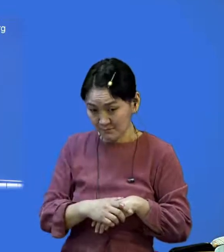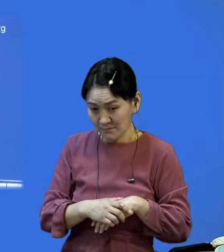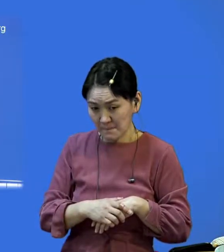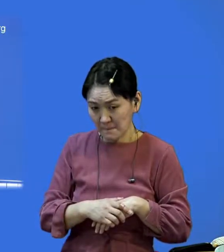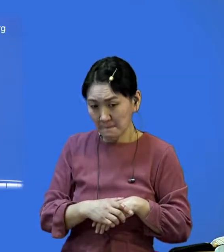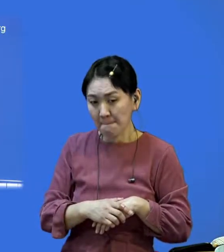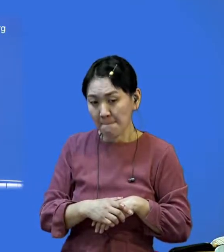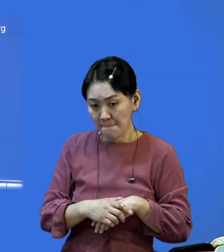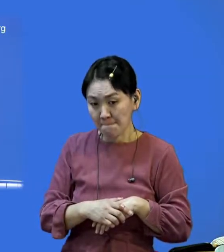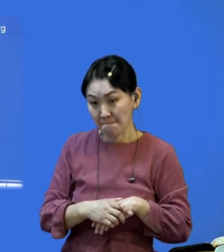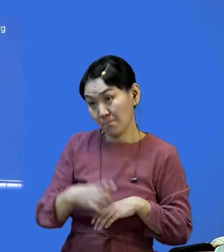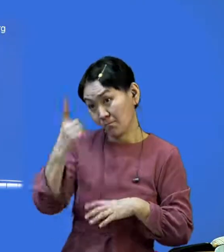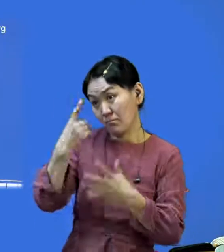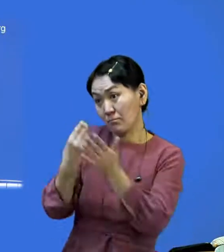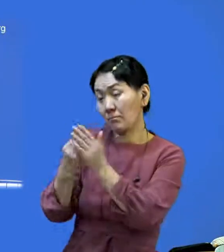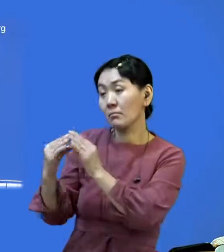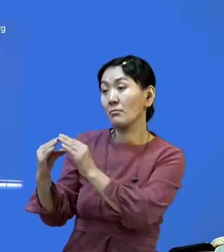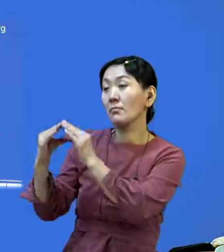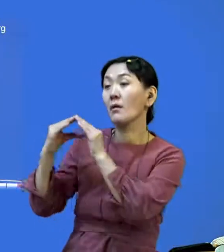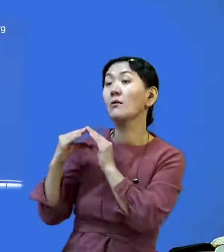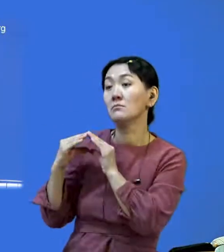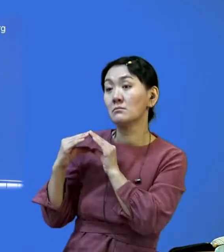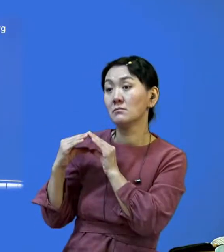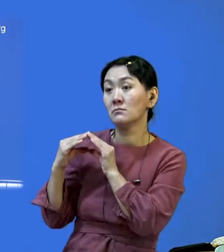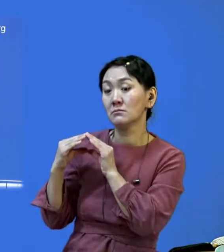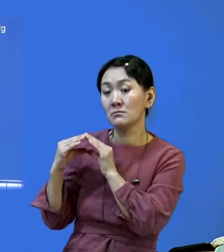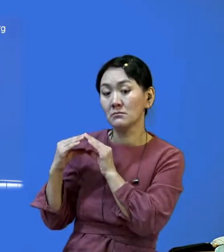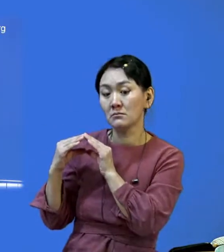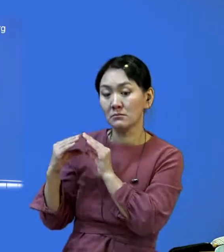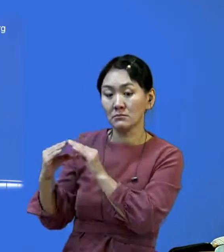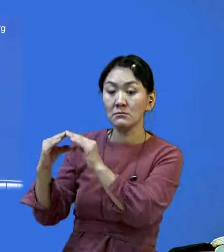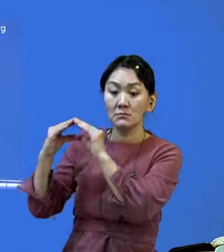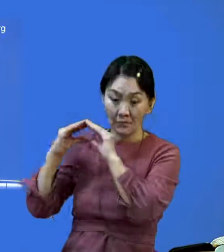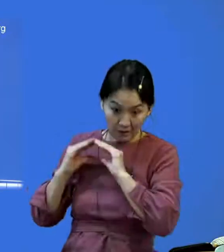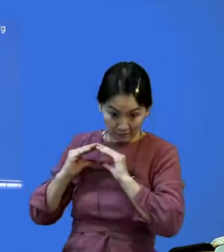нэг үе надад энэ даалгавар байсан юм ойлгохгүй. Тэгээ дараа нь би мэдэж авсан.